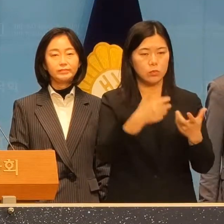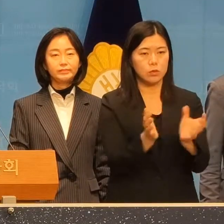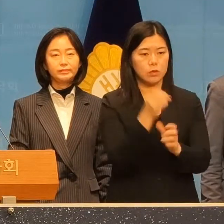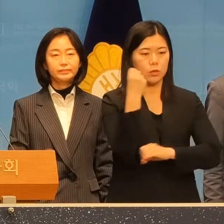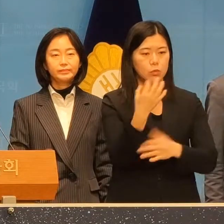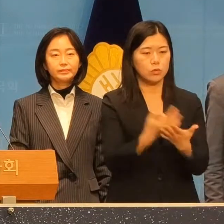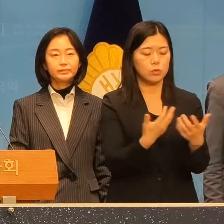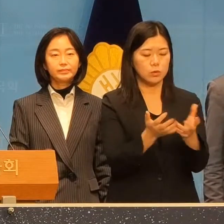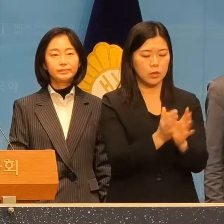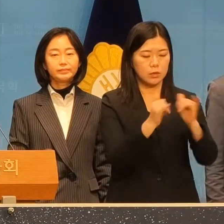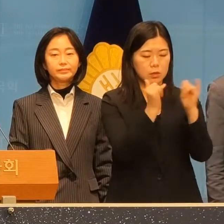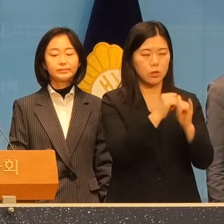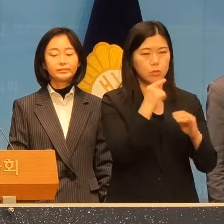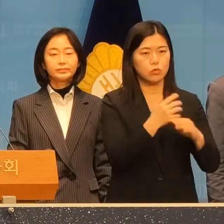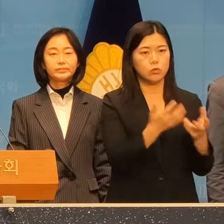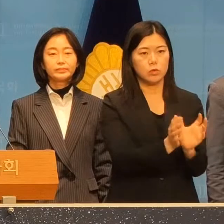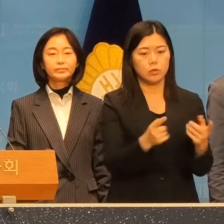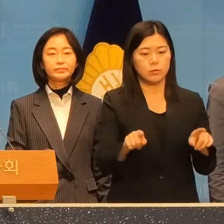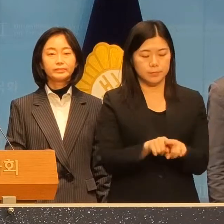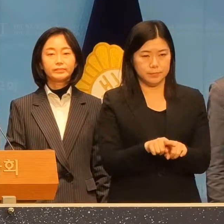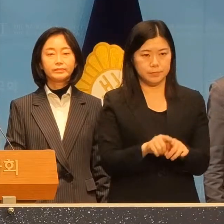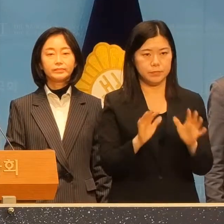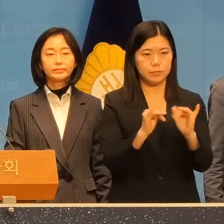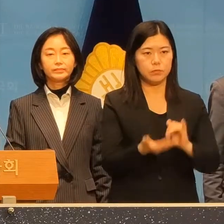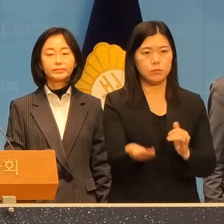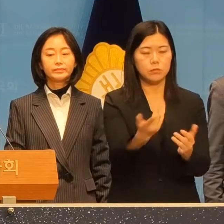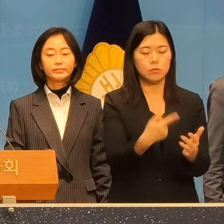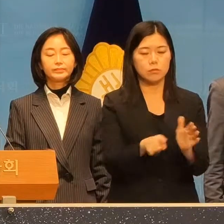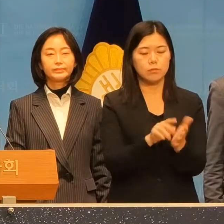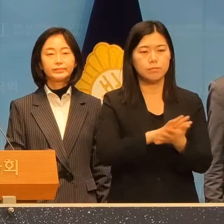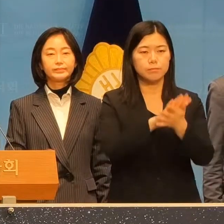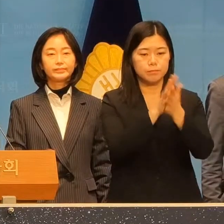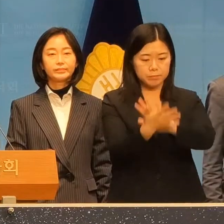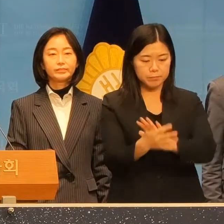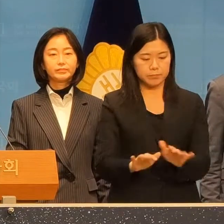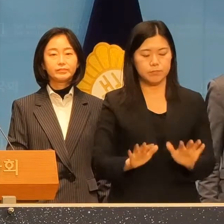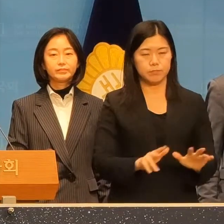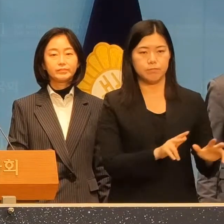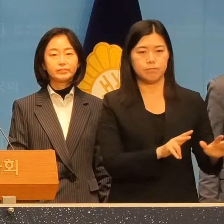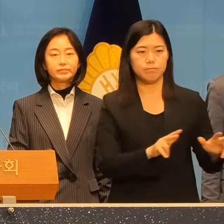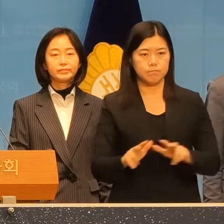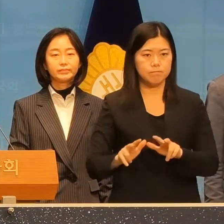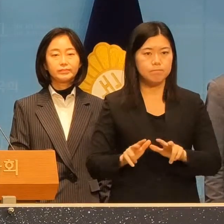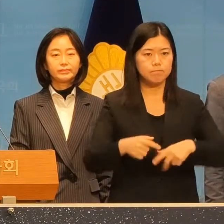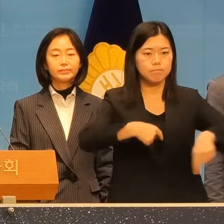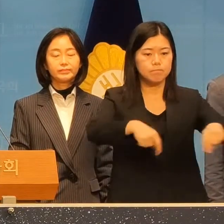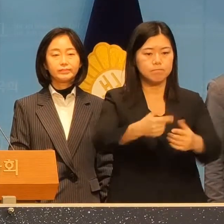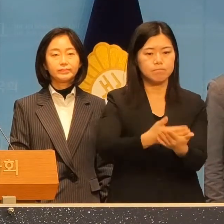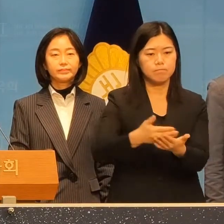그리고 사회민주당이 모여 국민을 위한 변화, 지금 바로